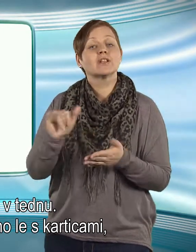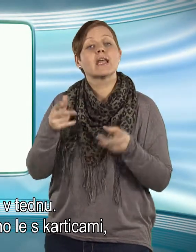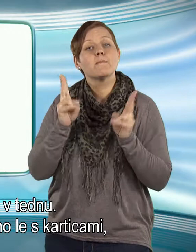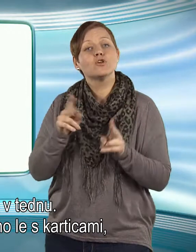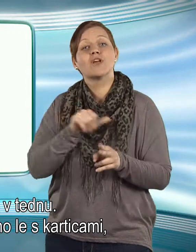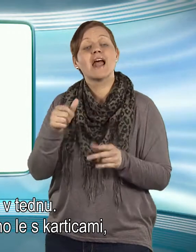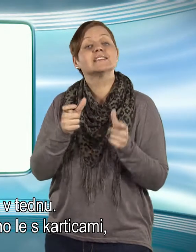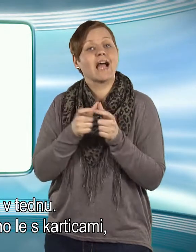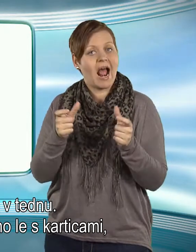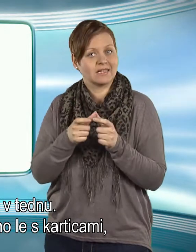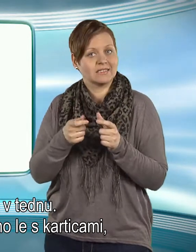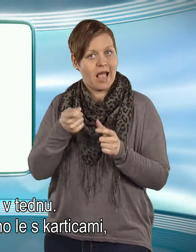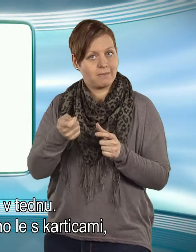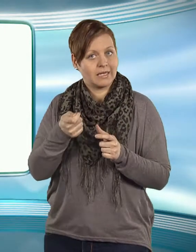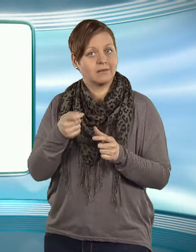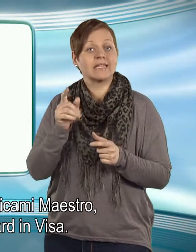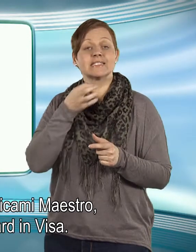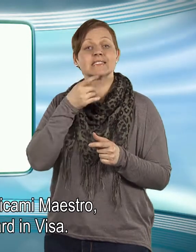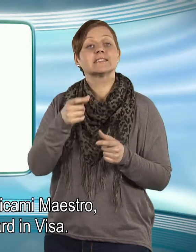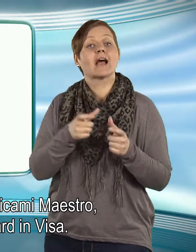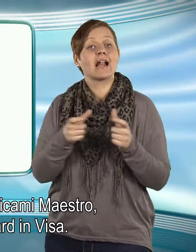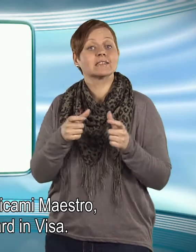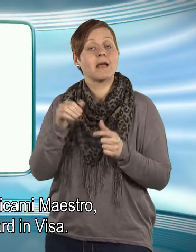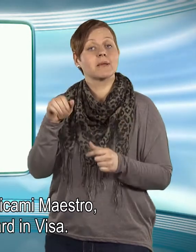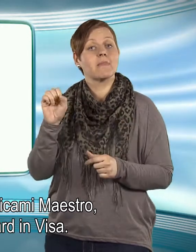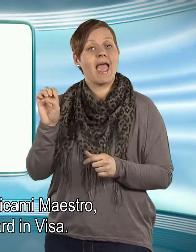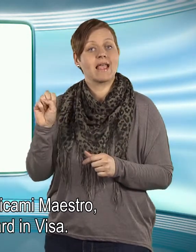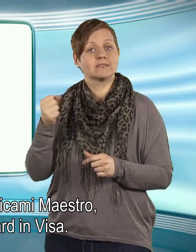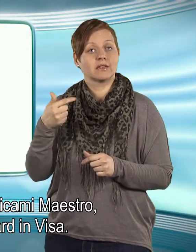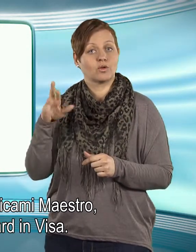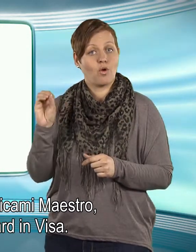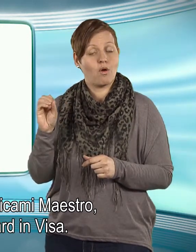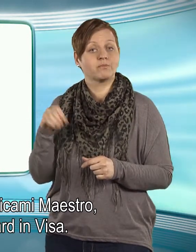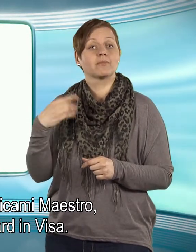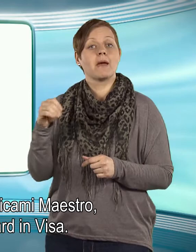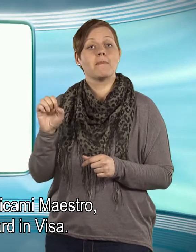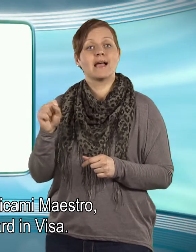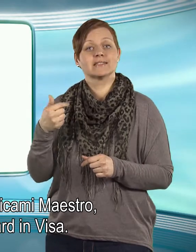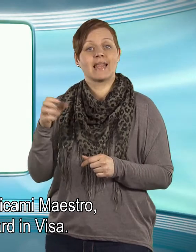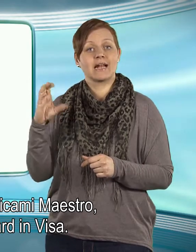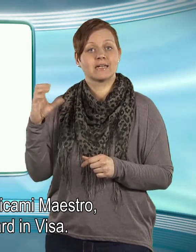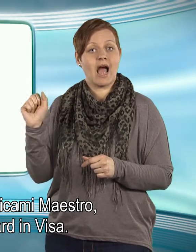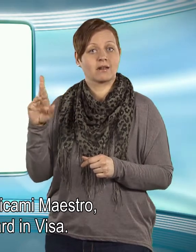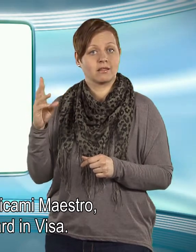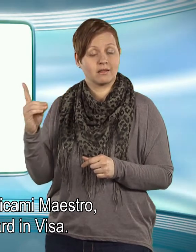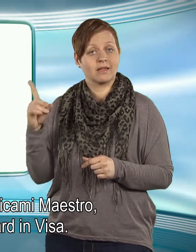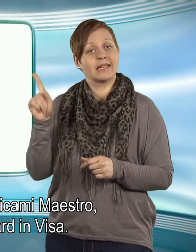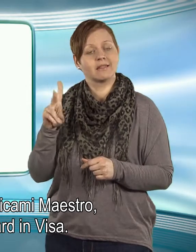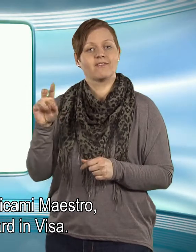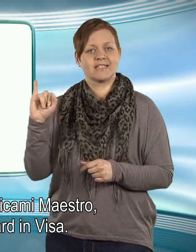Plačati je možno le s karticami, in sicer s karticami Maestro, Mastercard in Visa.